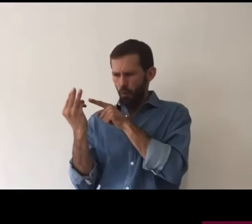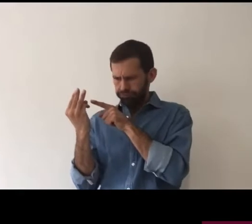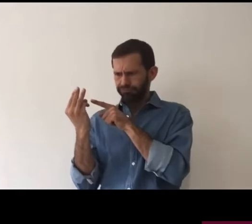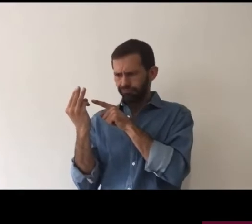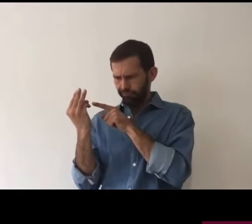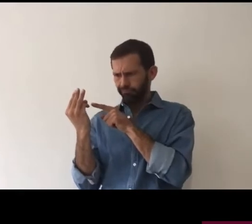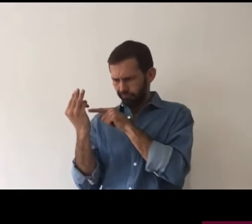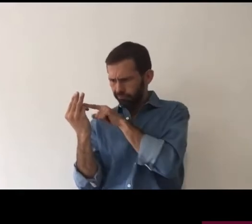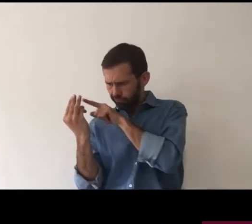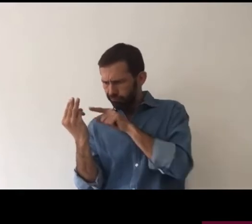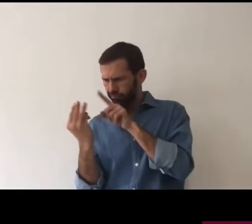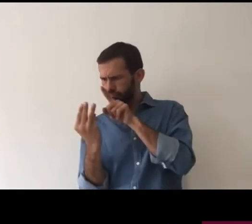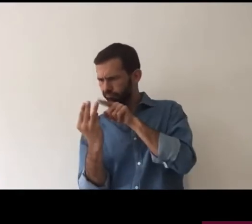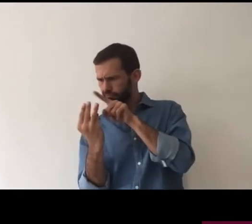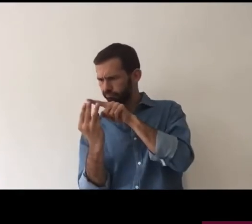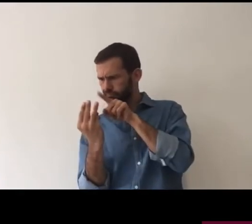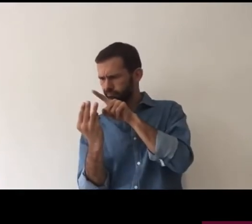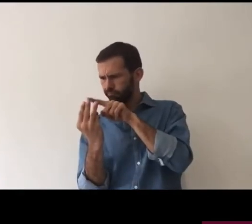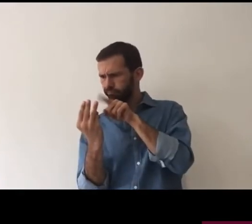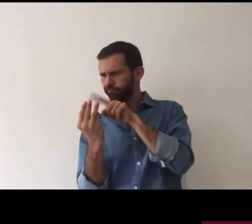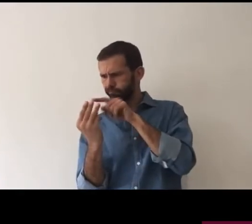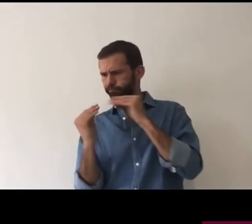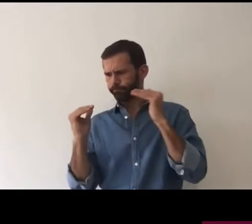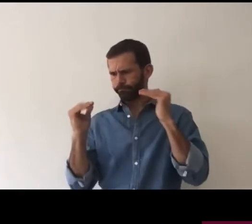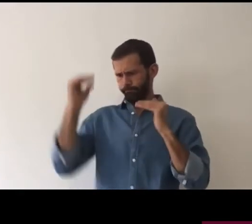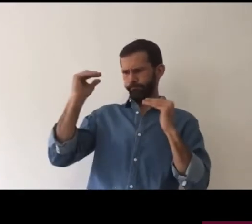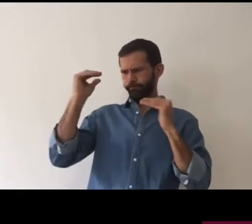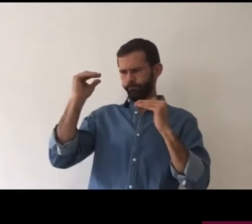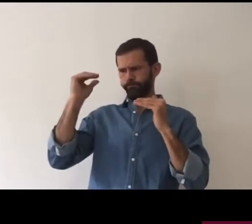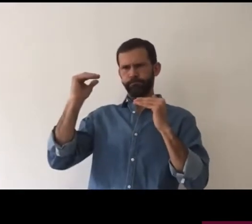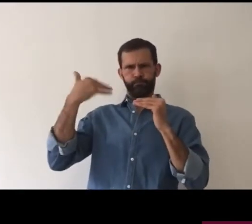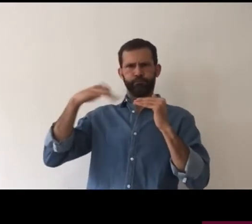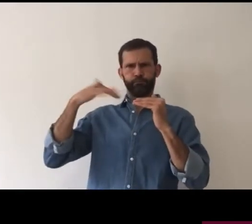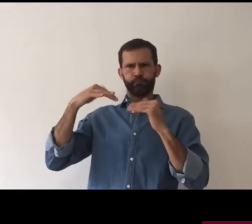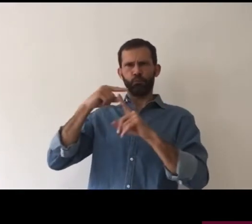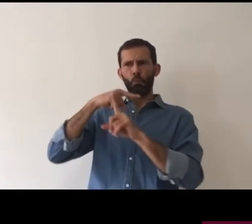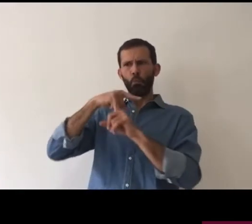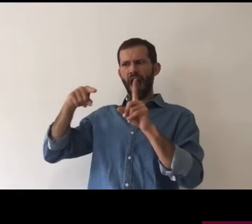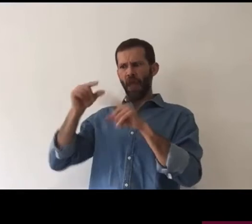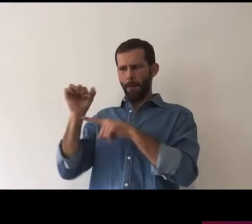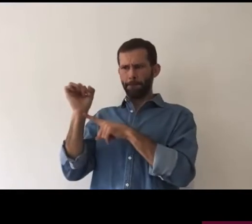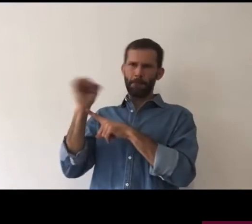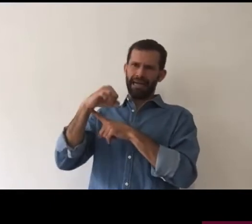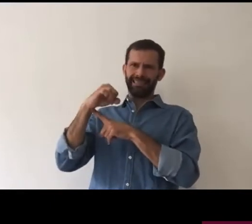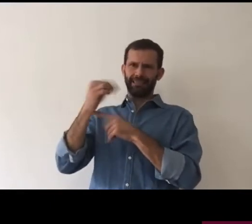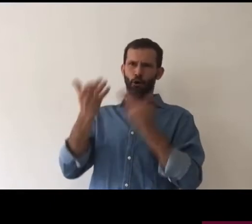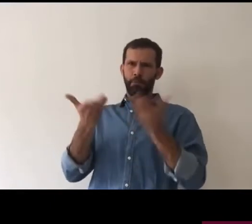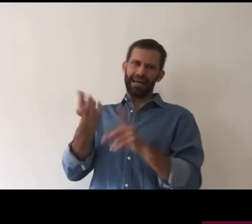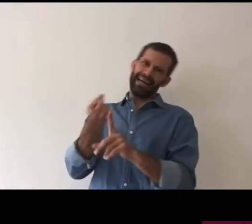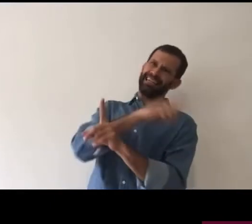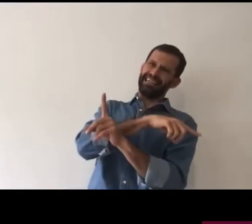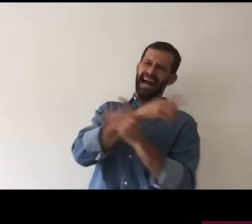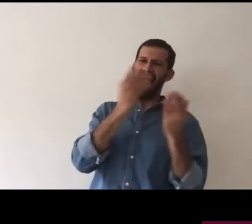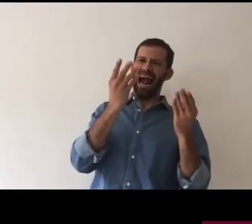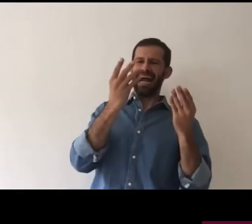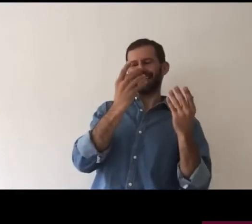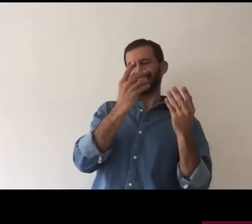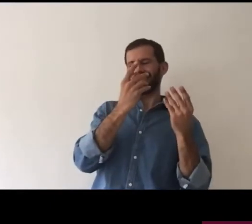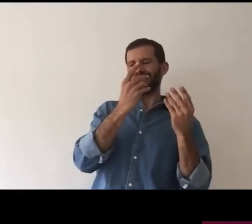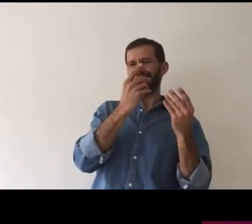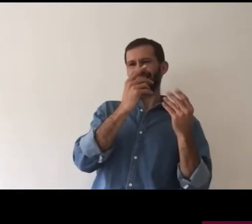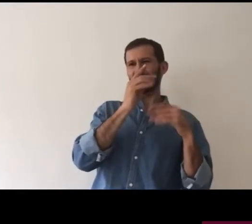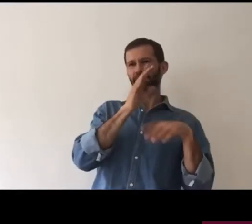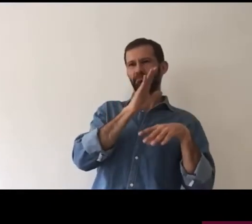conceptos concretos, donde vemos que en el primer y en el segundo grupo hay una media